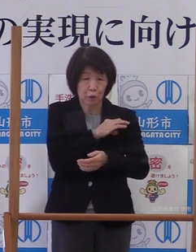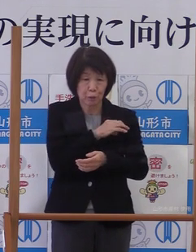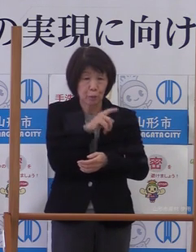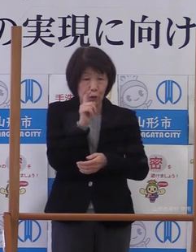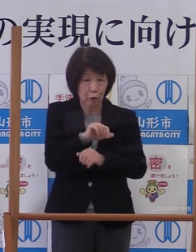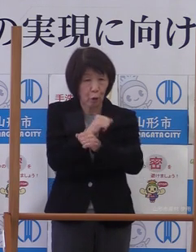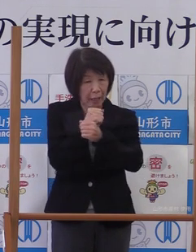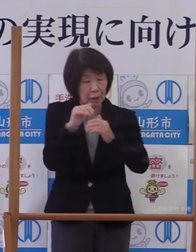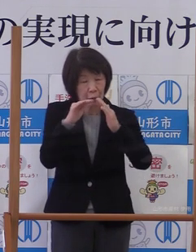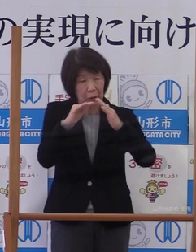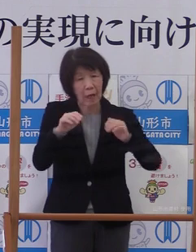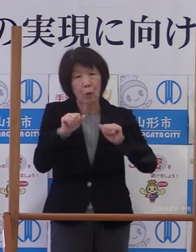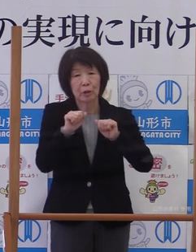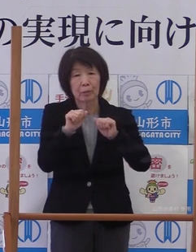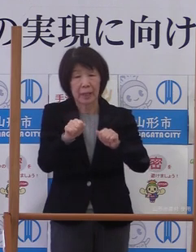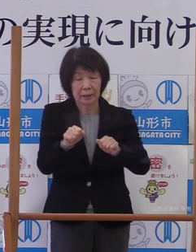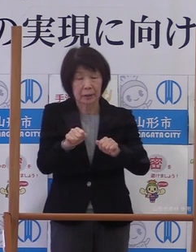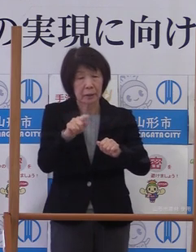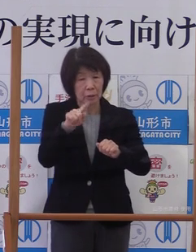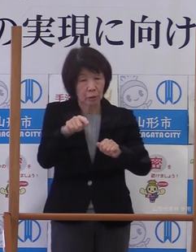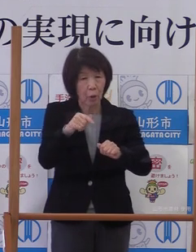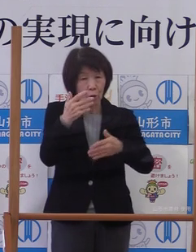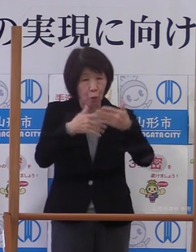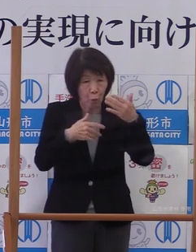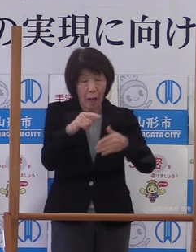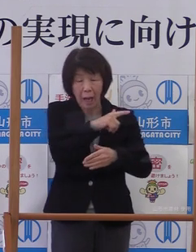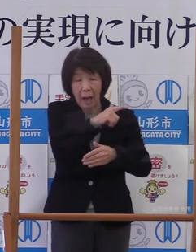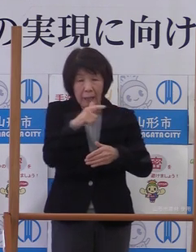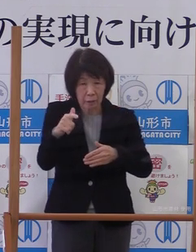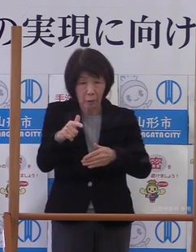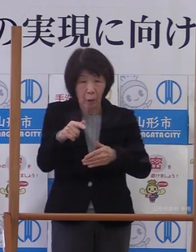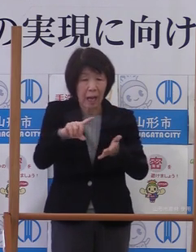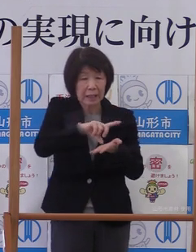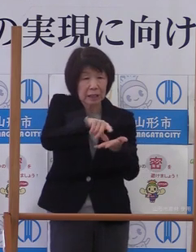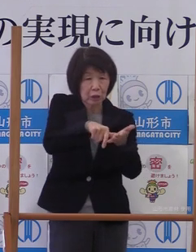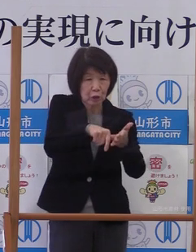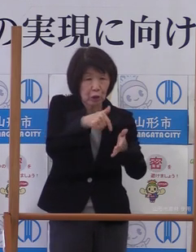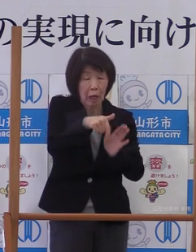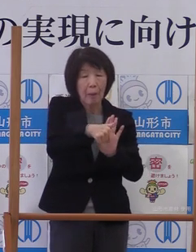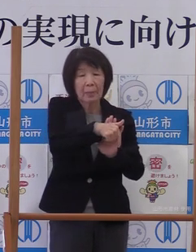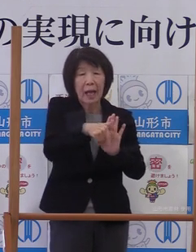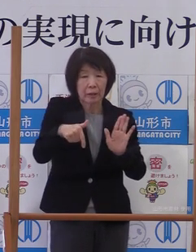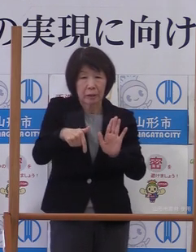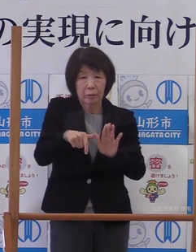研修等を行い、動画を活用した地域ブランディングを推進いたします。